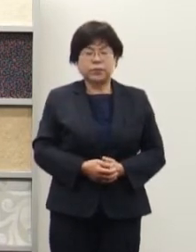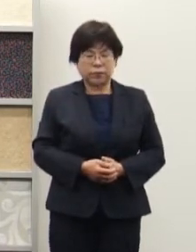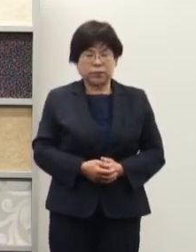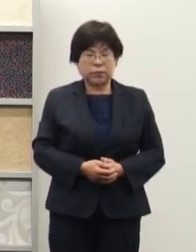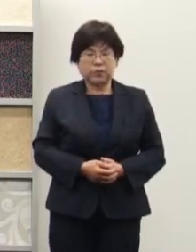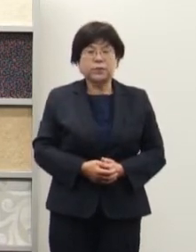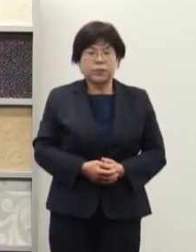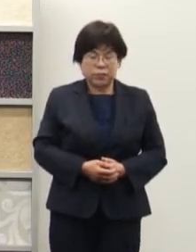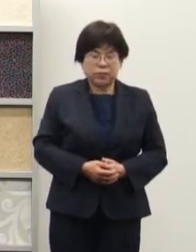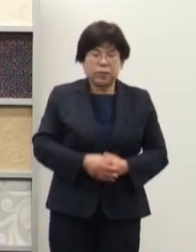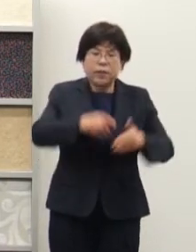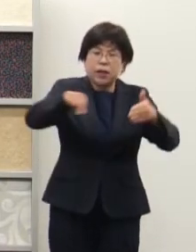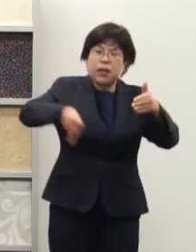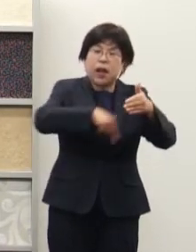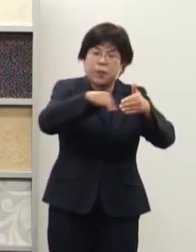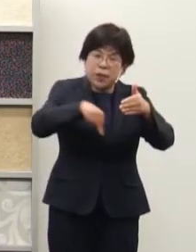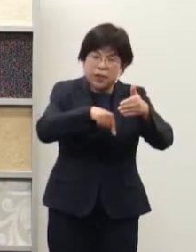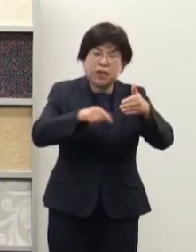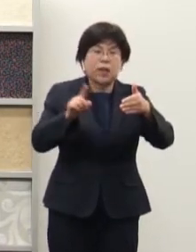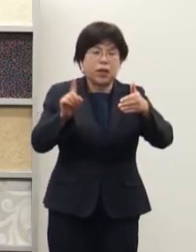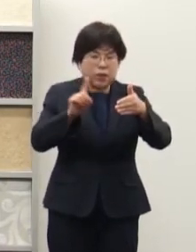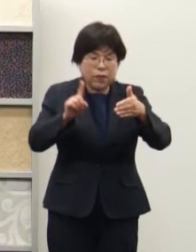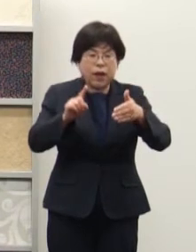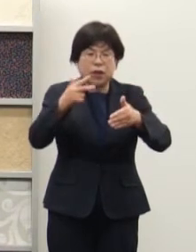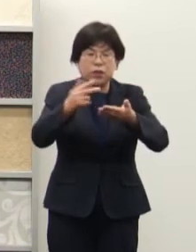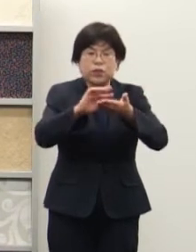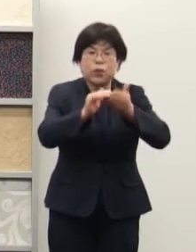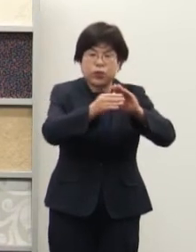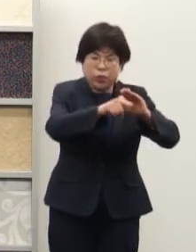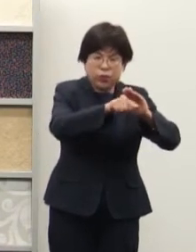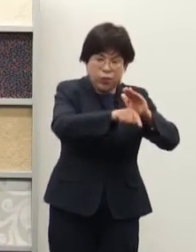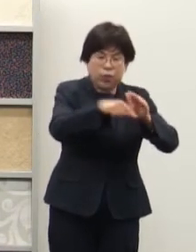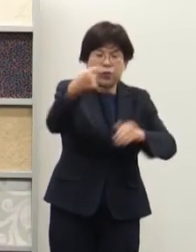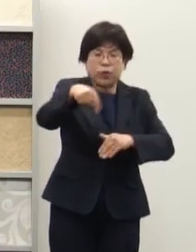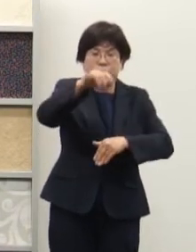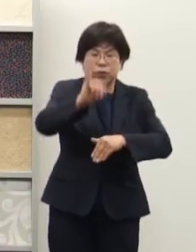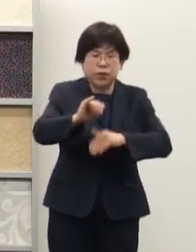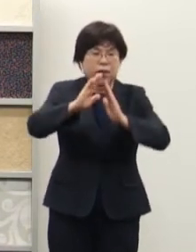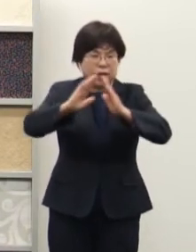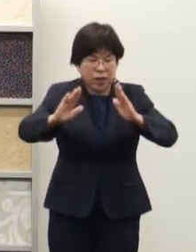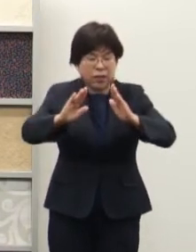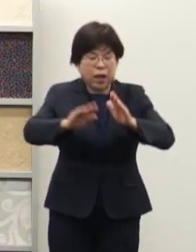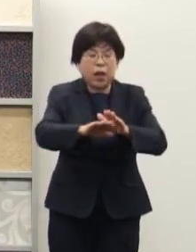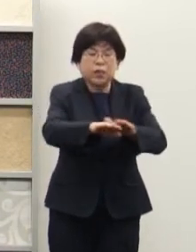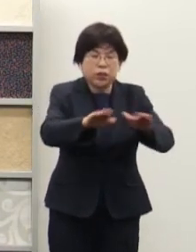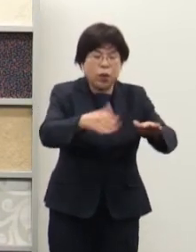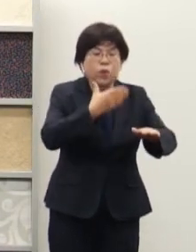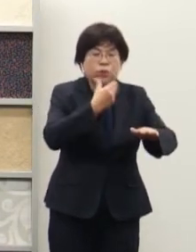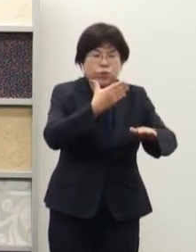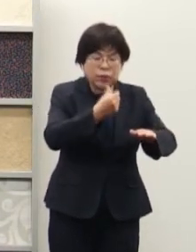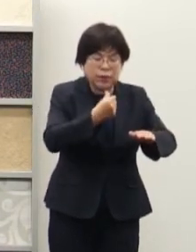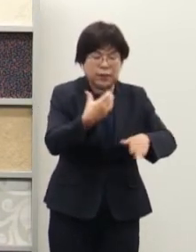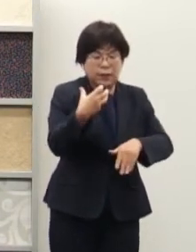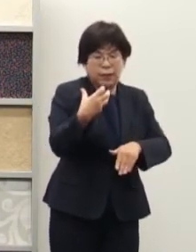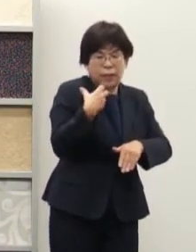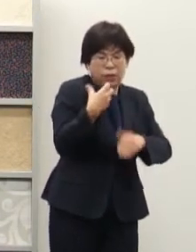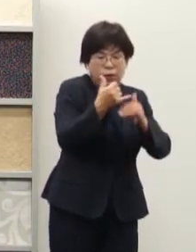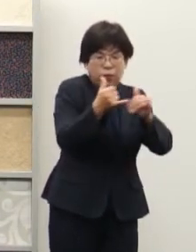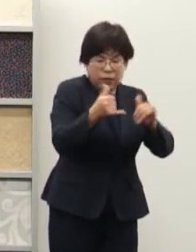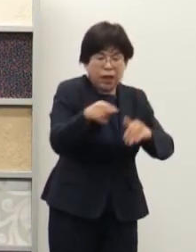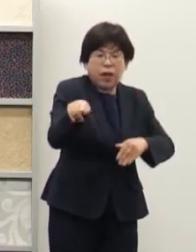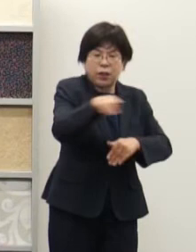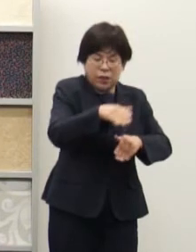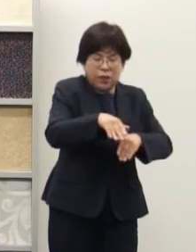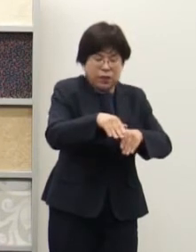具体的な運用方法につきましては、市町村教育委員会や児童福祉担当課などを通じまして、しっか